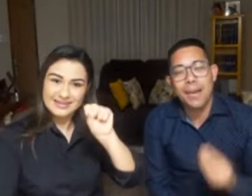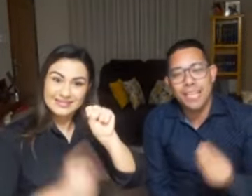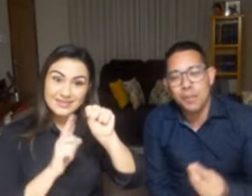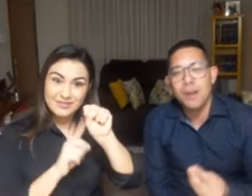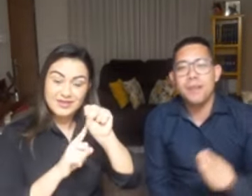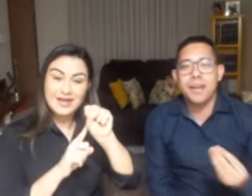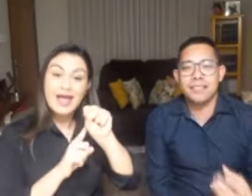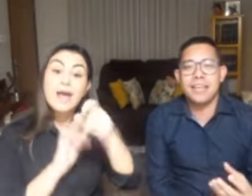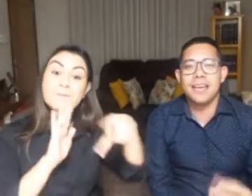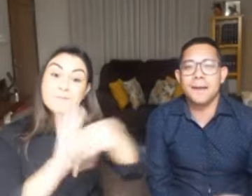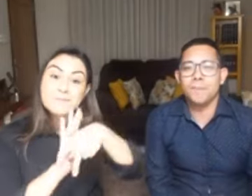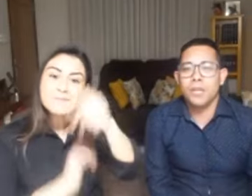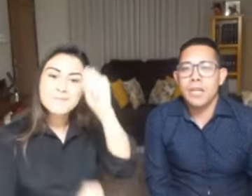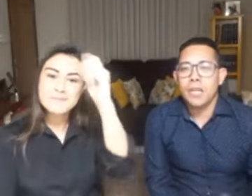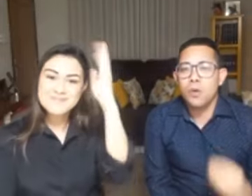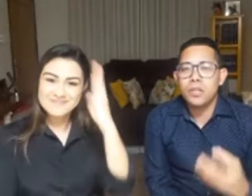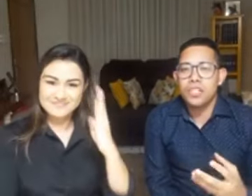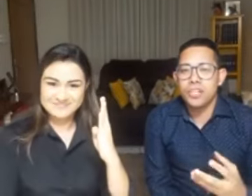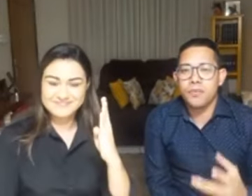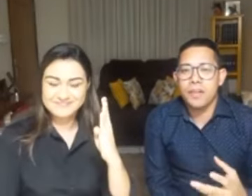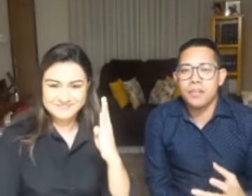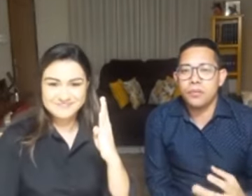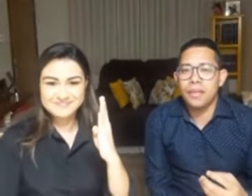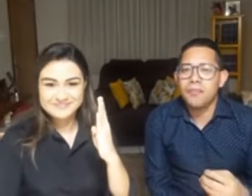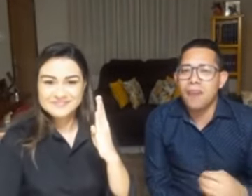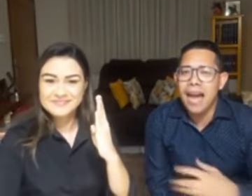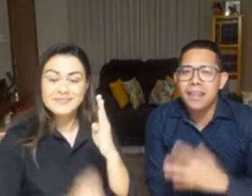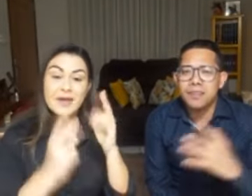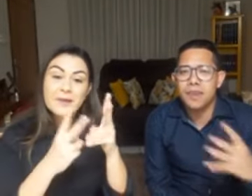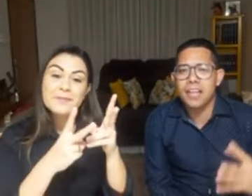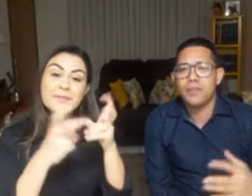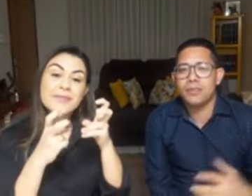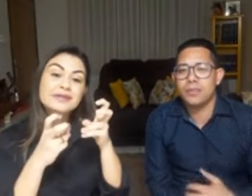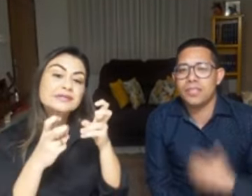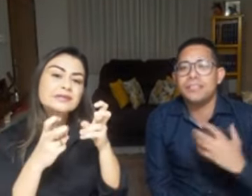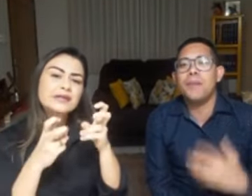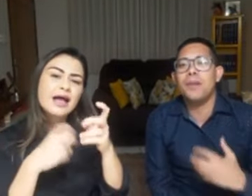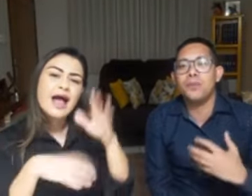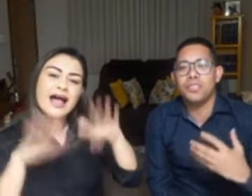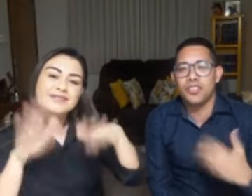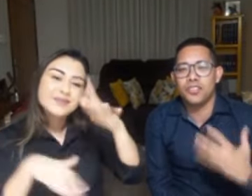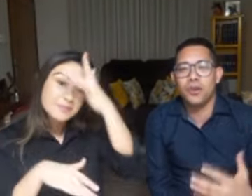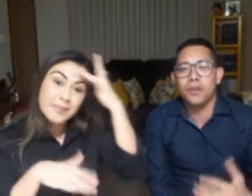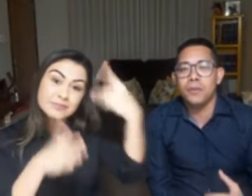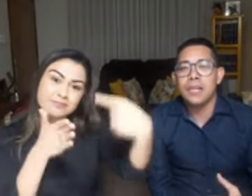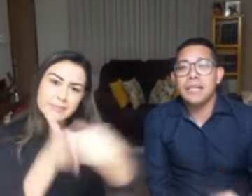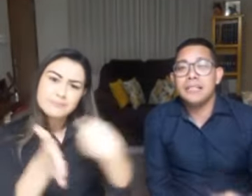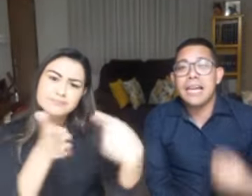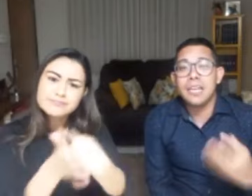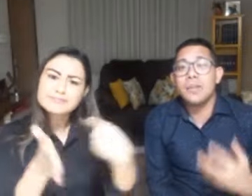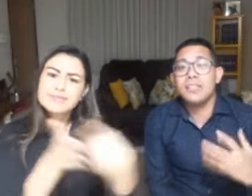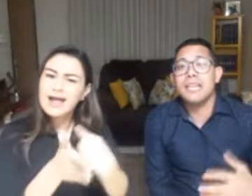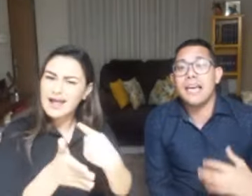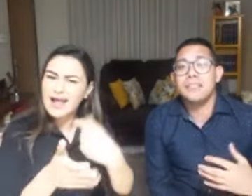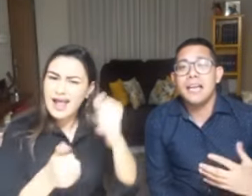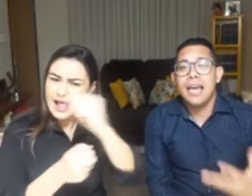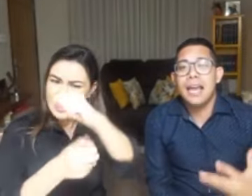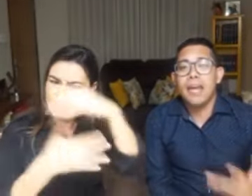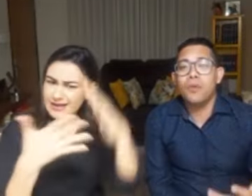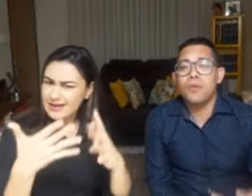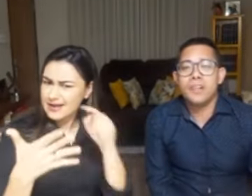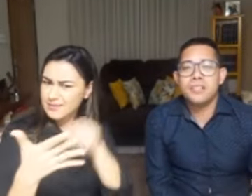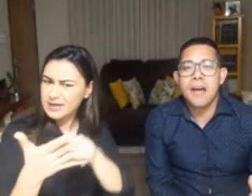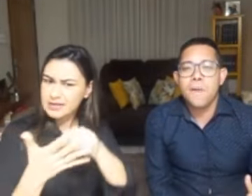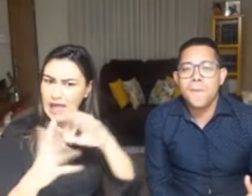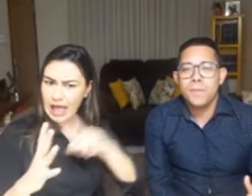Que é uma língua brasileira. E quando a gente vê isso, tem várias e várias pessoas que sempre nos questionam se a língua de sinais ela